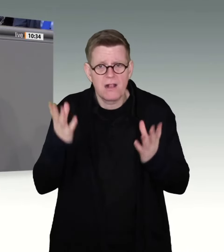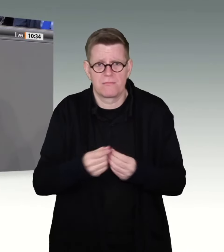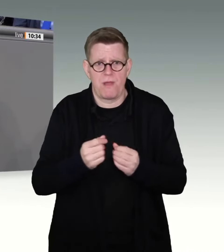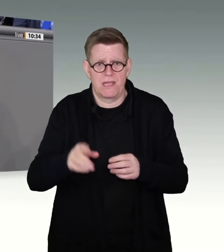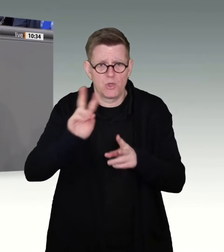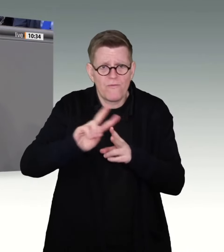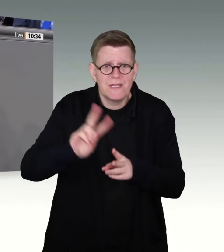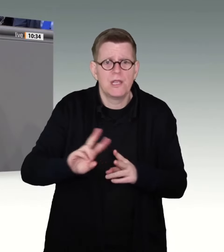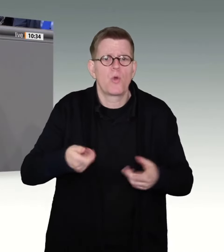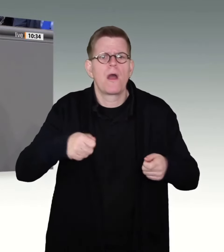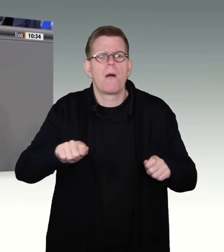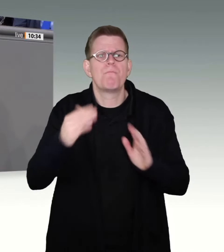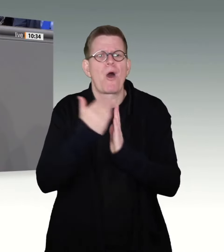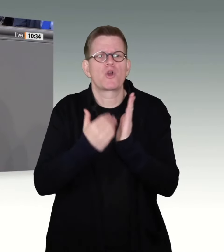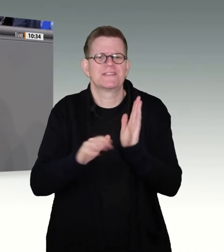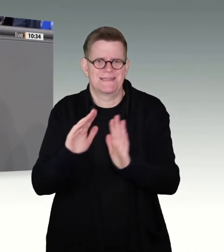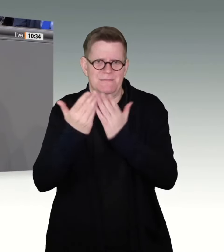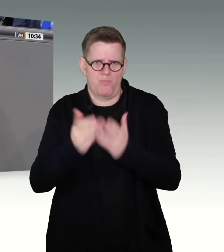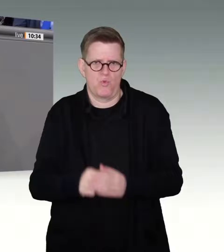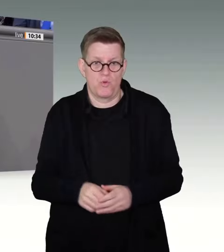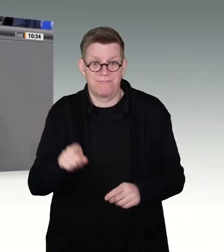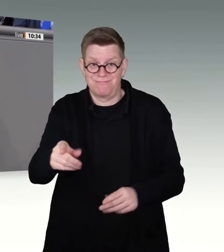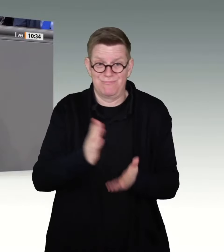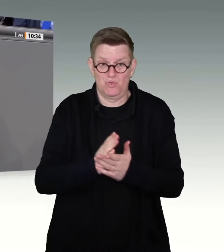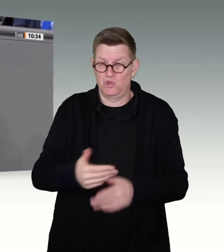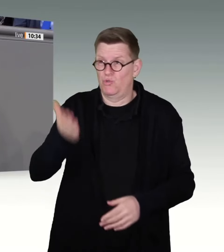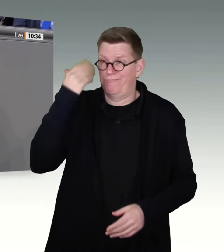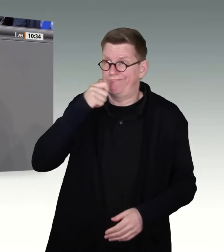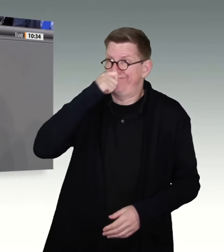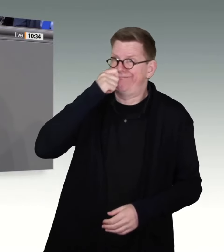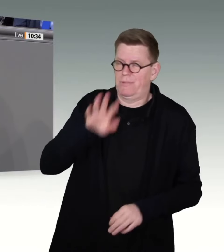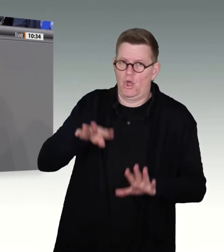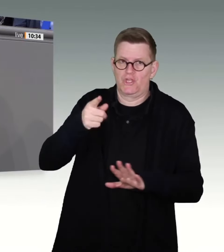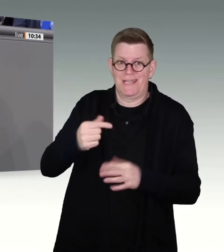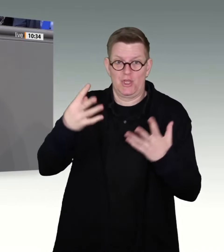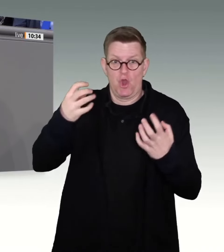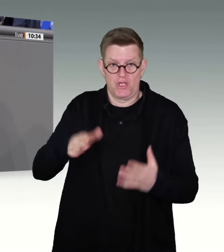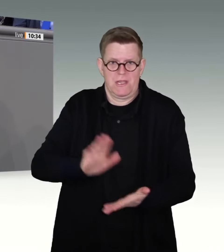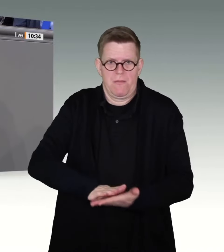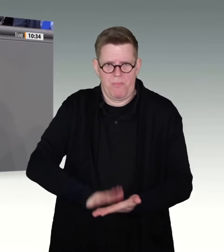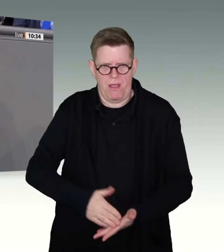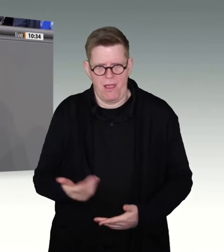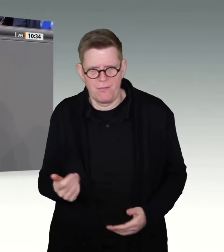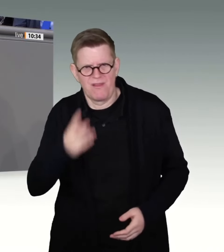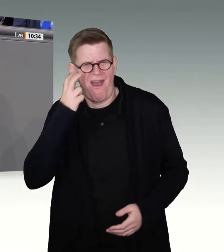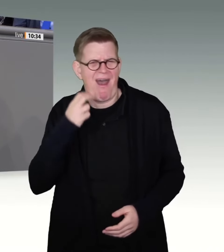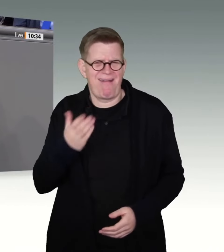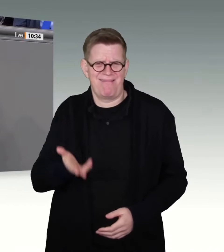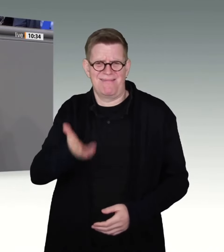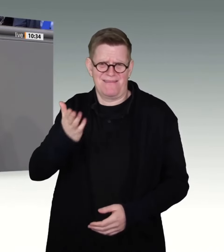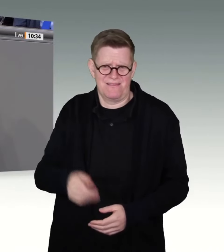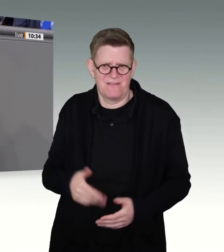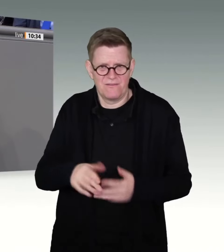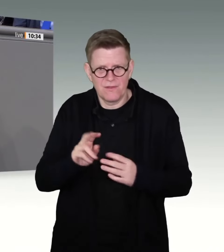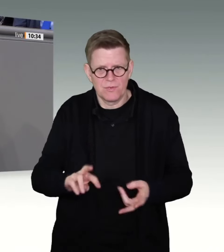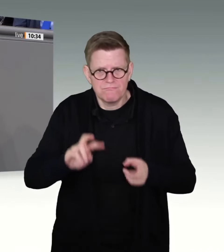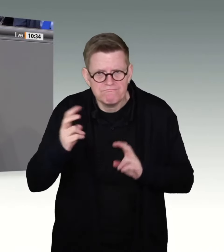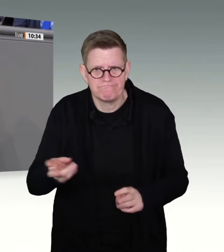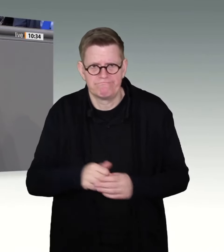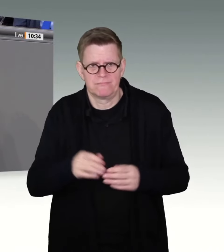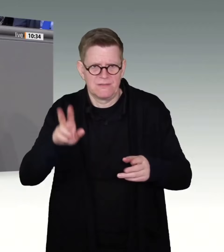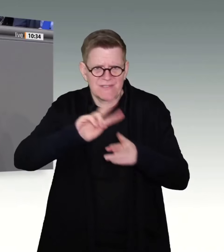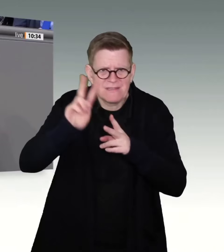bauen. Es muss einfach einfacher werden. Und das geht eben nur mit den Ländern, mit der Union. Und da fehlt einfach die Kooperation. Ihren Antrag lehnen wir ab.